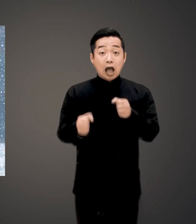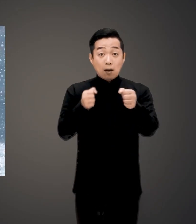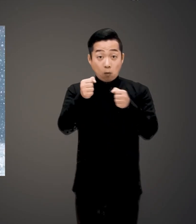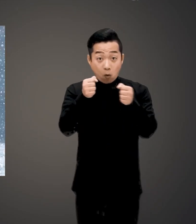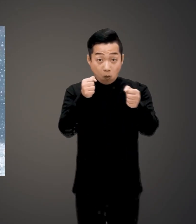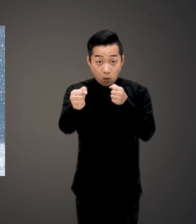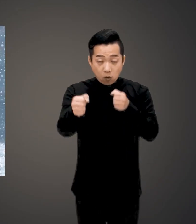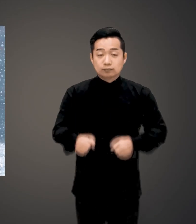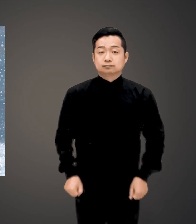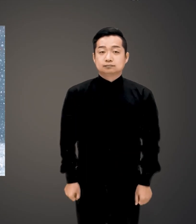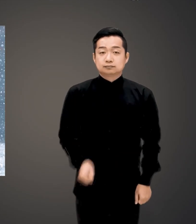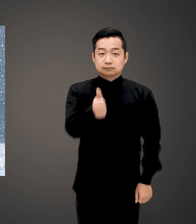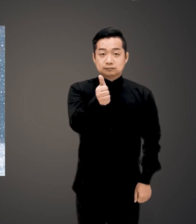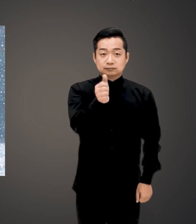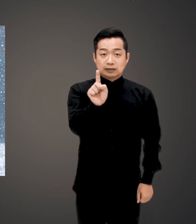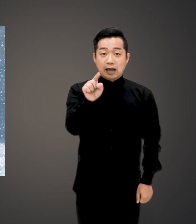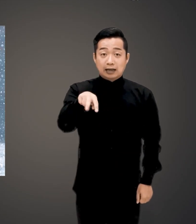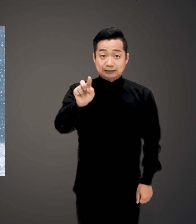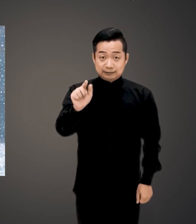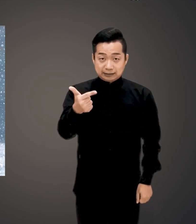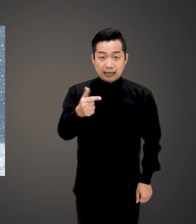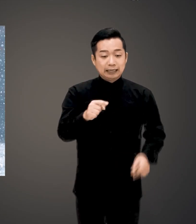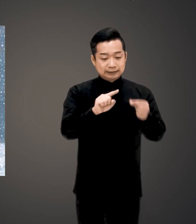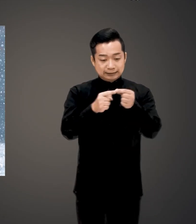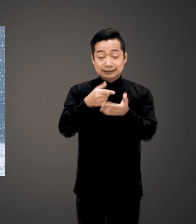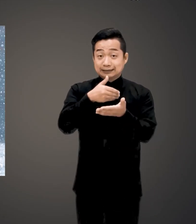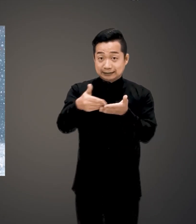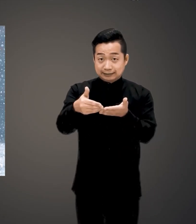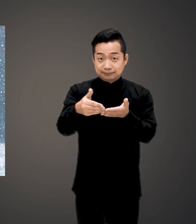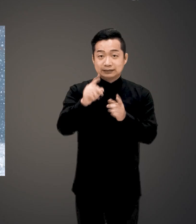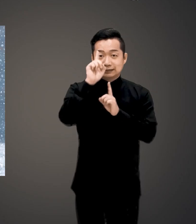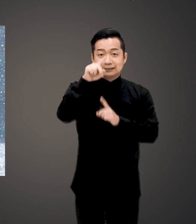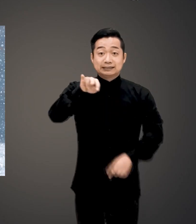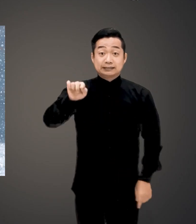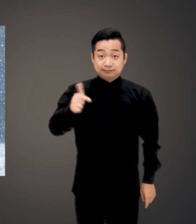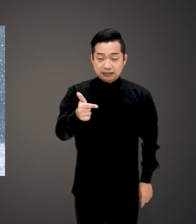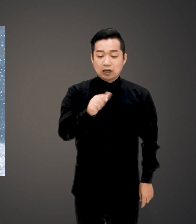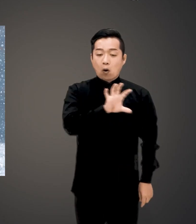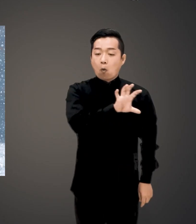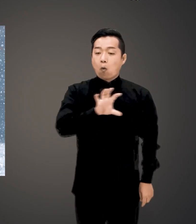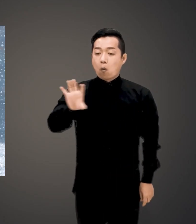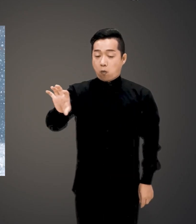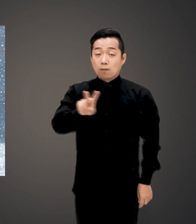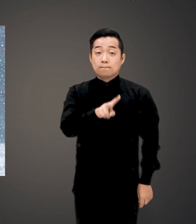복서 하산 무사비. 글 그림 이승민 옮김.